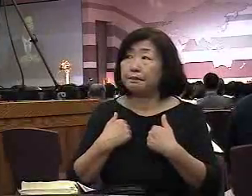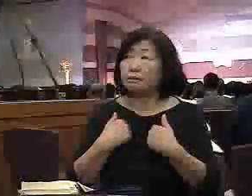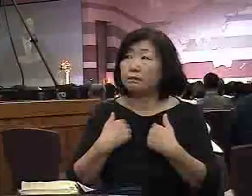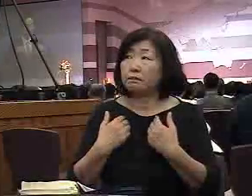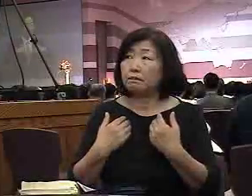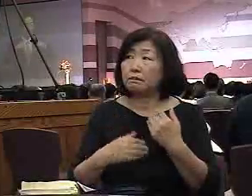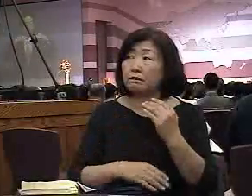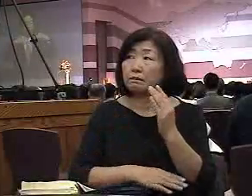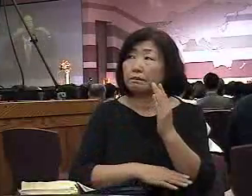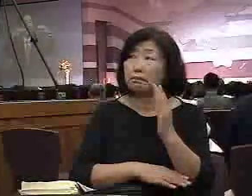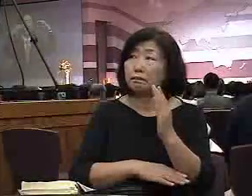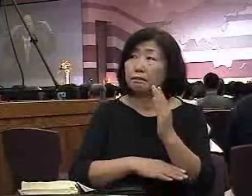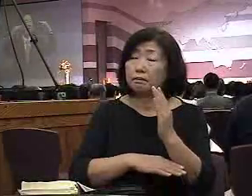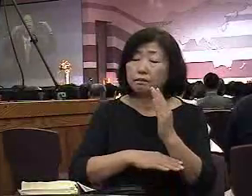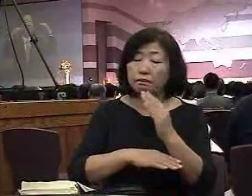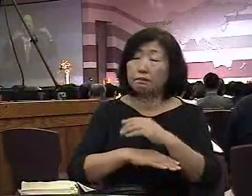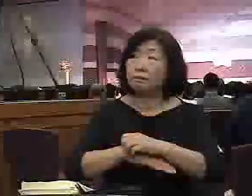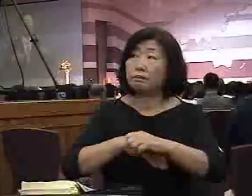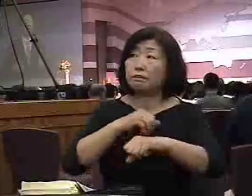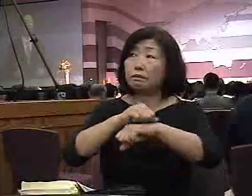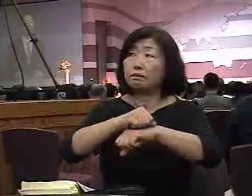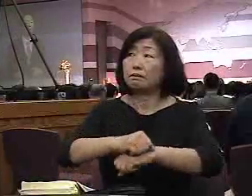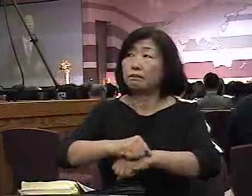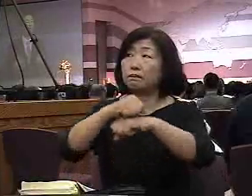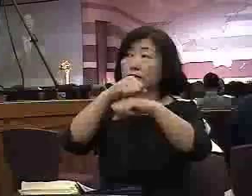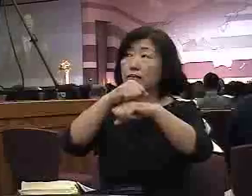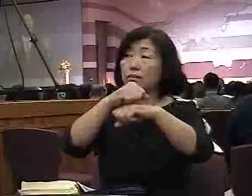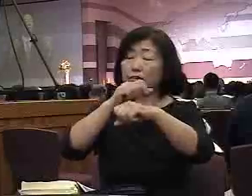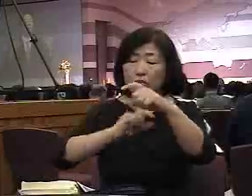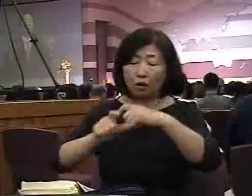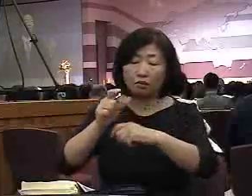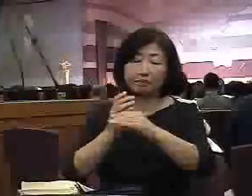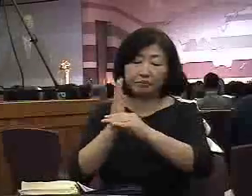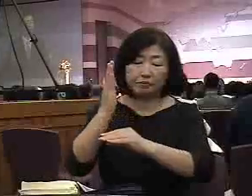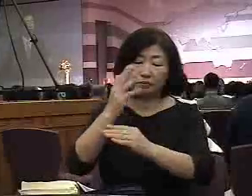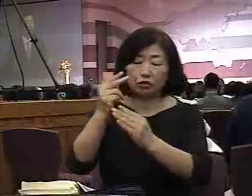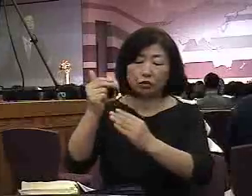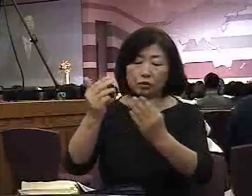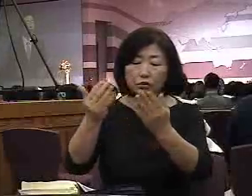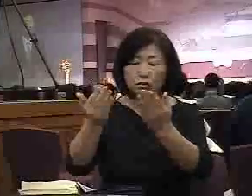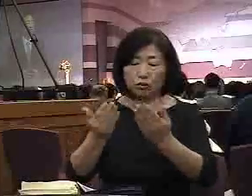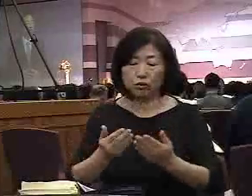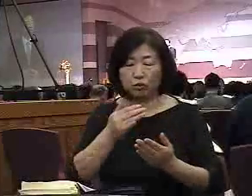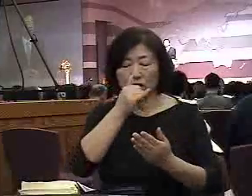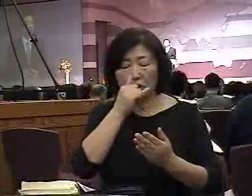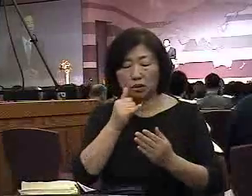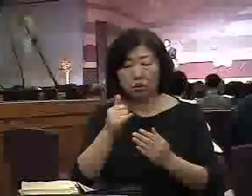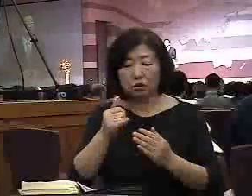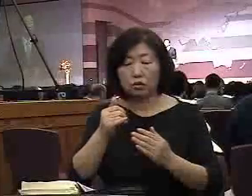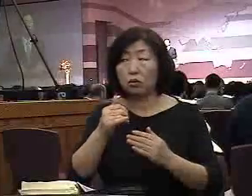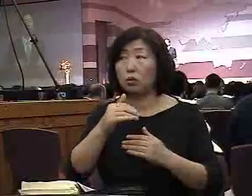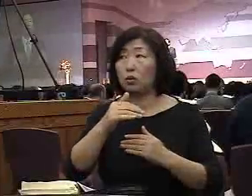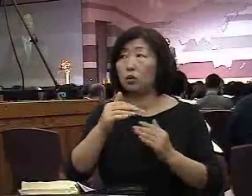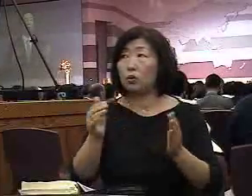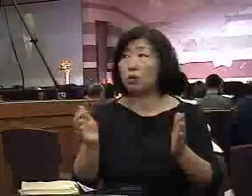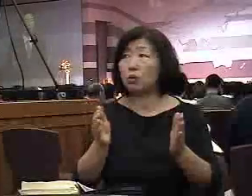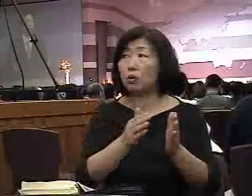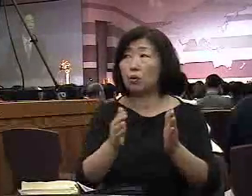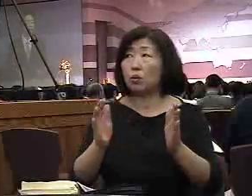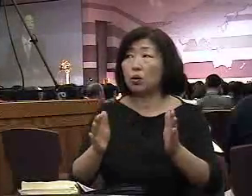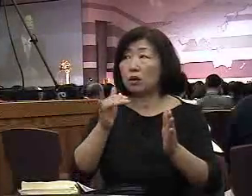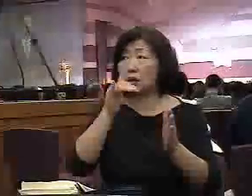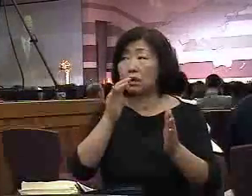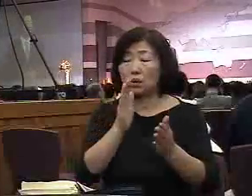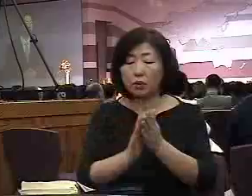있어가지고 그것이 다 차곡차곡 쌓여 있어가지고 이제는 더 이상 주님이 주실 수 있는 공간이 없을 때 주님이 채워주고